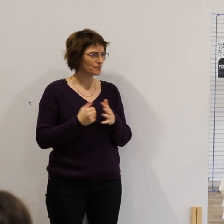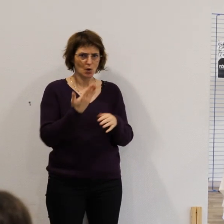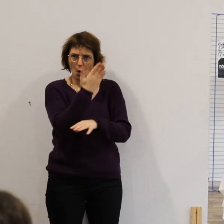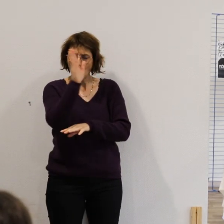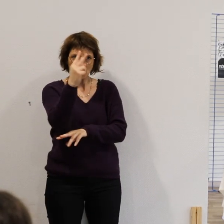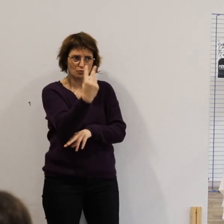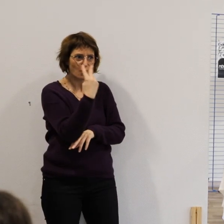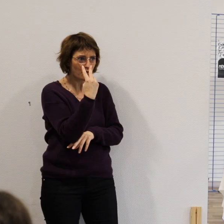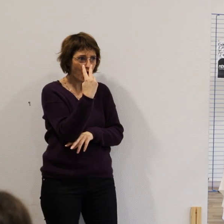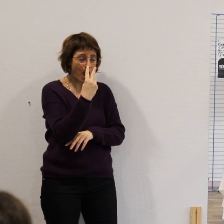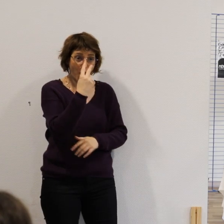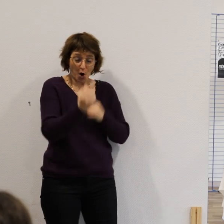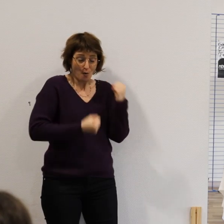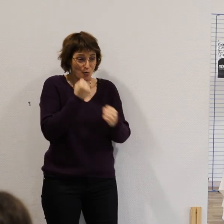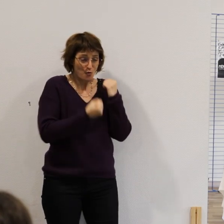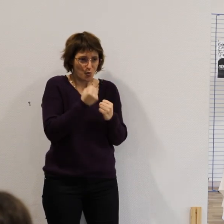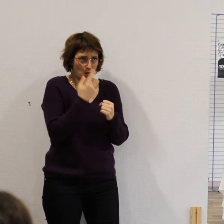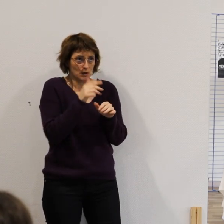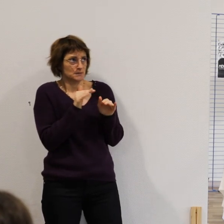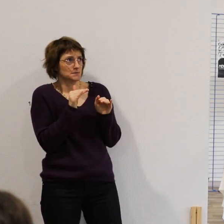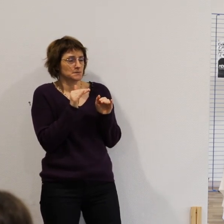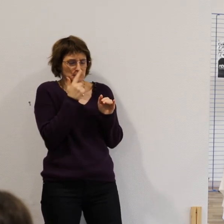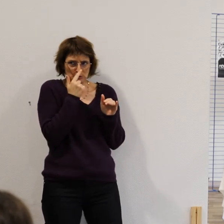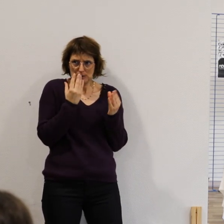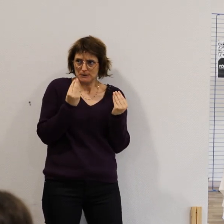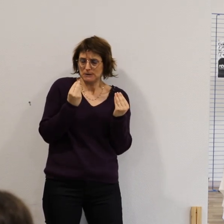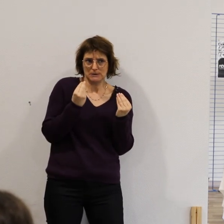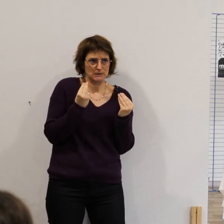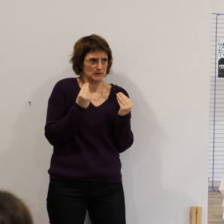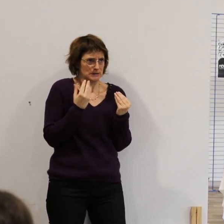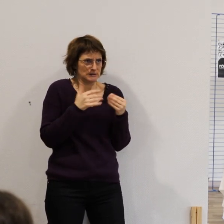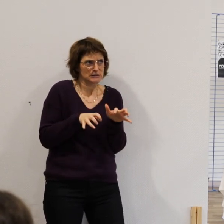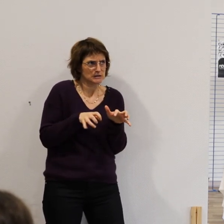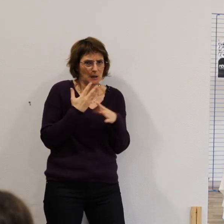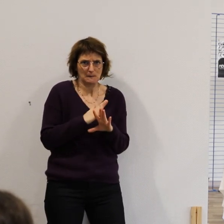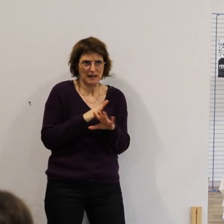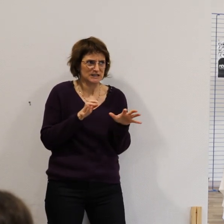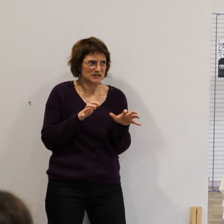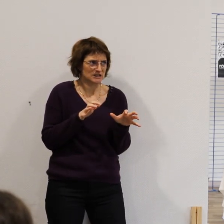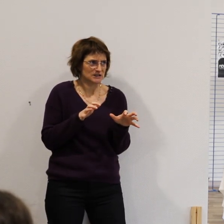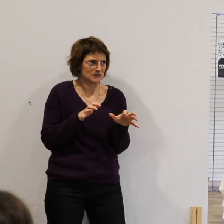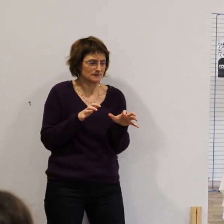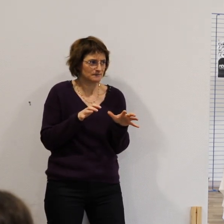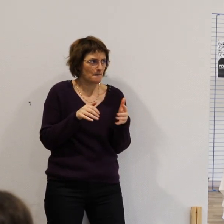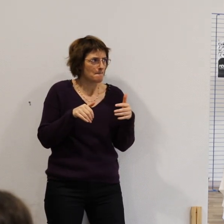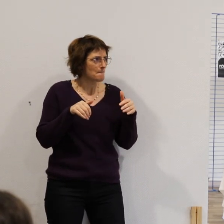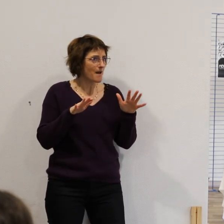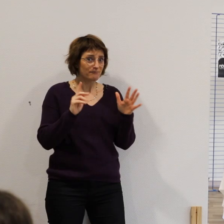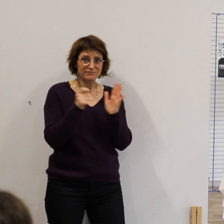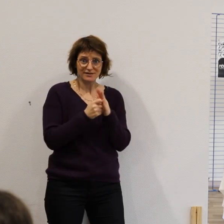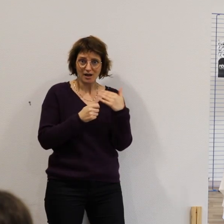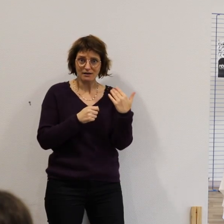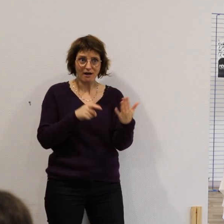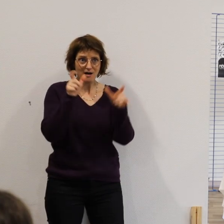D'autres me virent et se pressèrent vers moi. Méfiant, je sortis de nouveau les griffes et montrai les dents. Mais ce